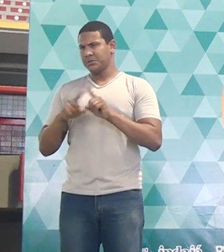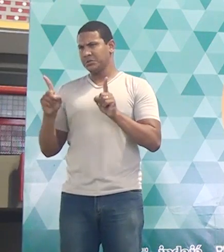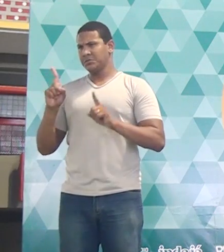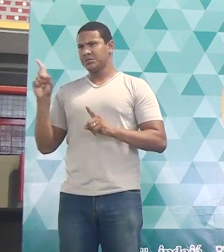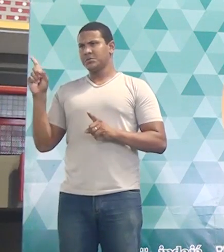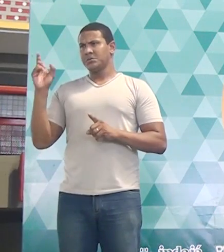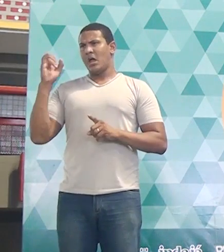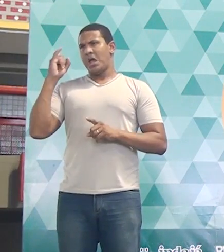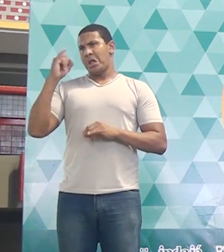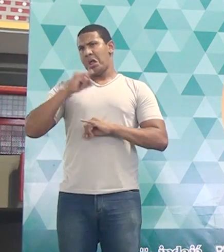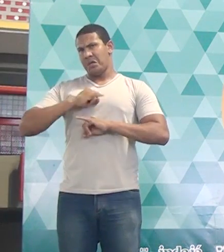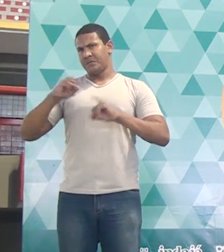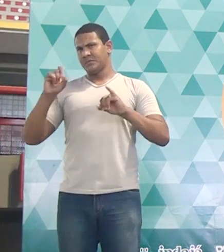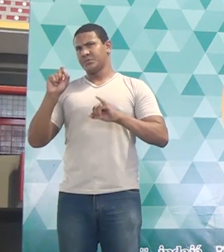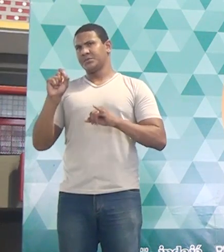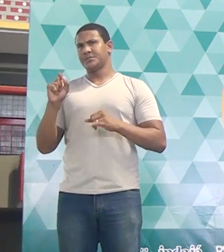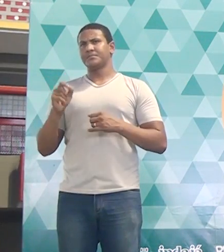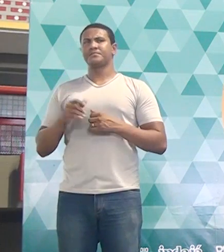para vocês